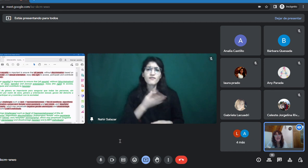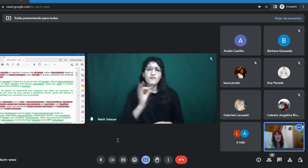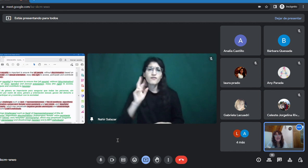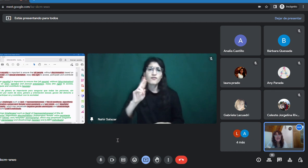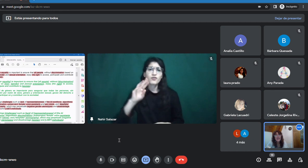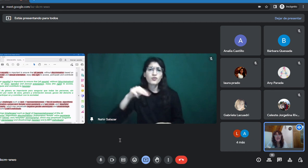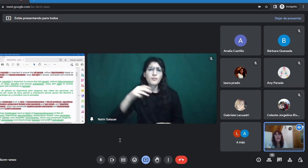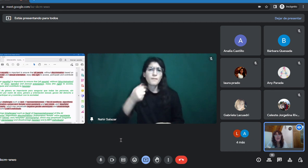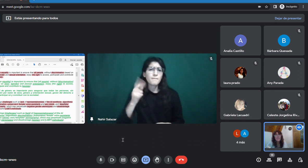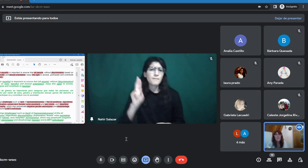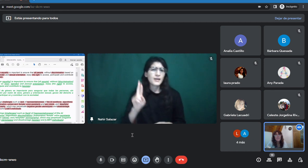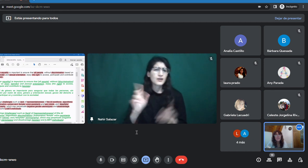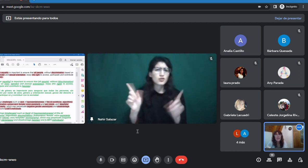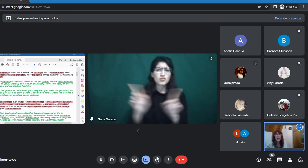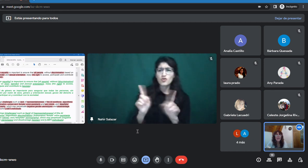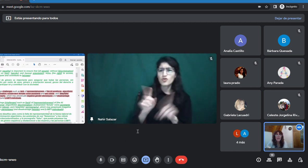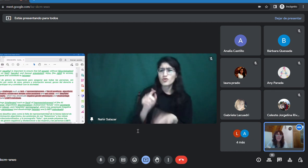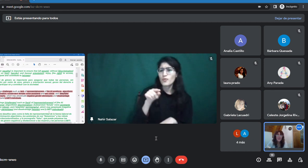ser...